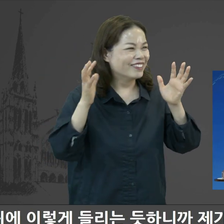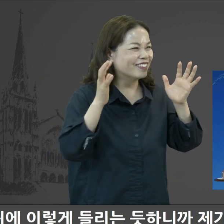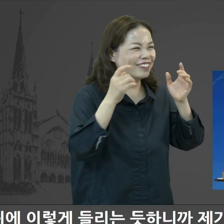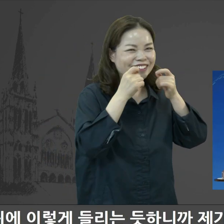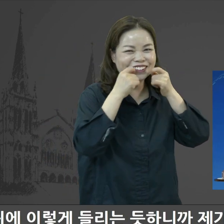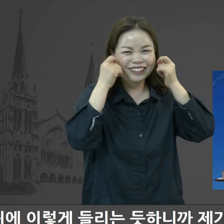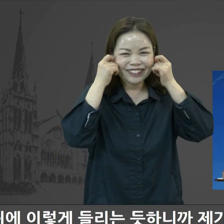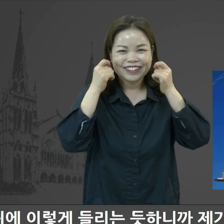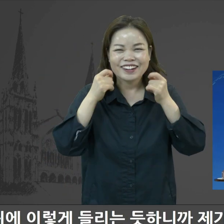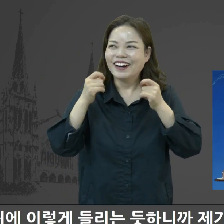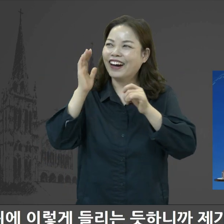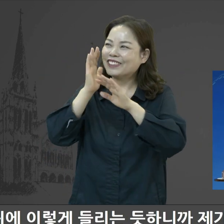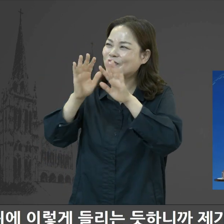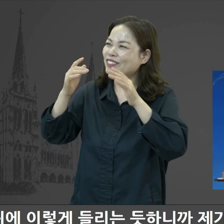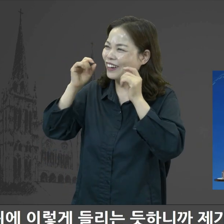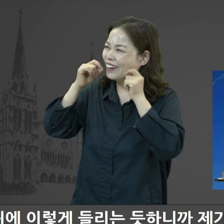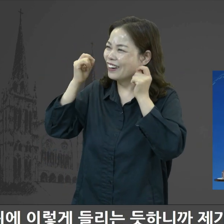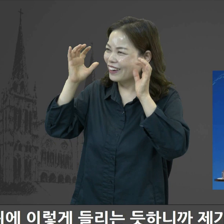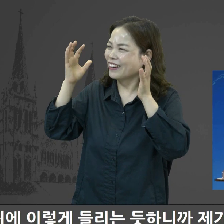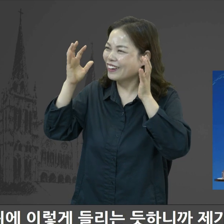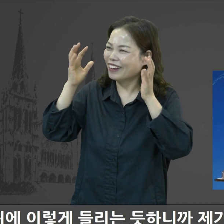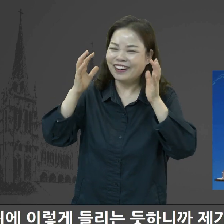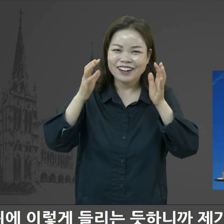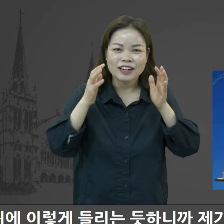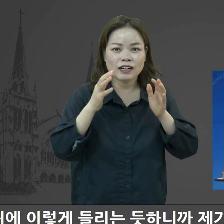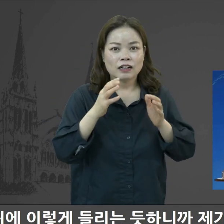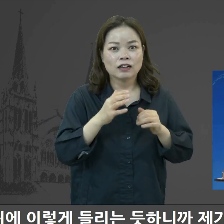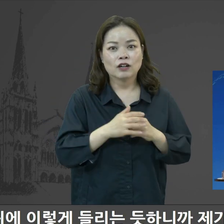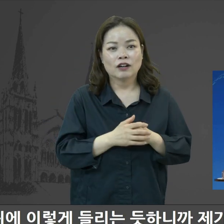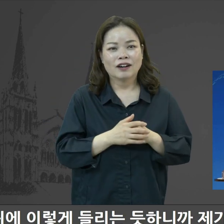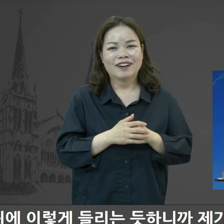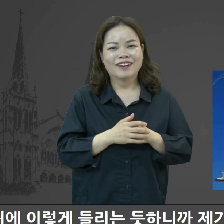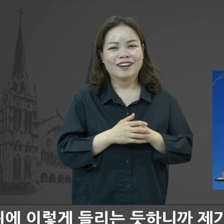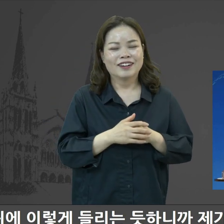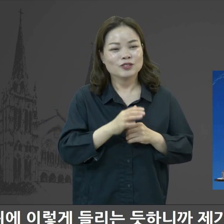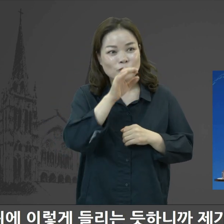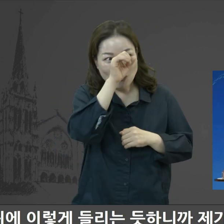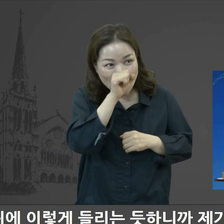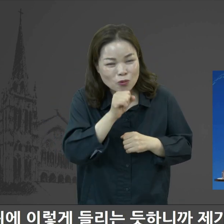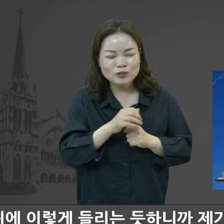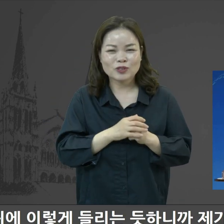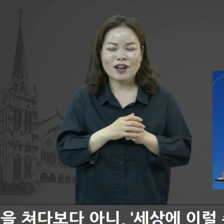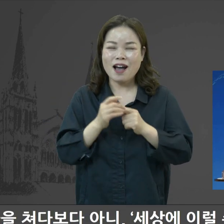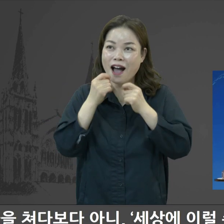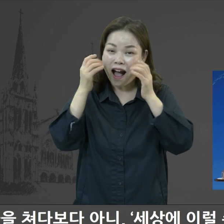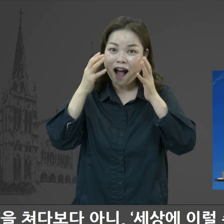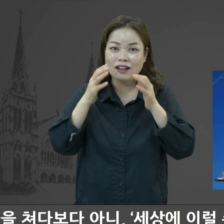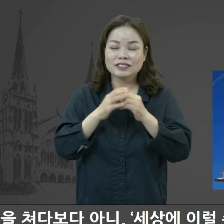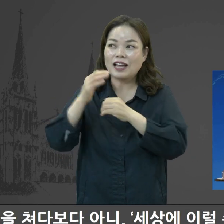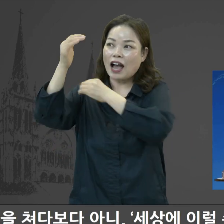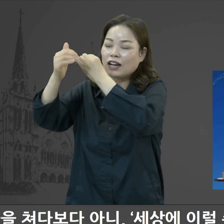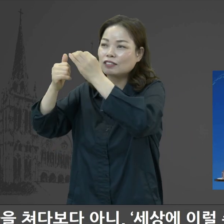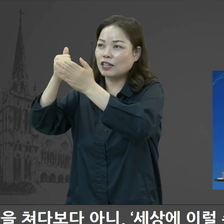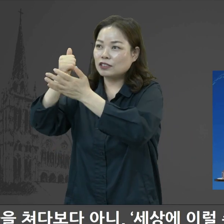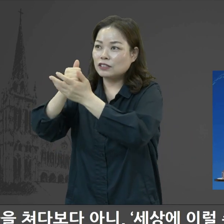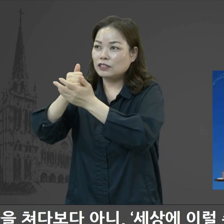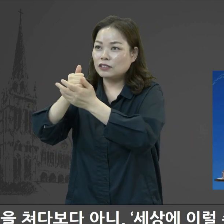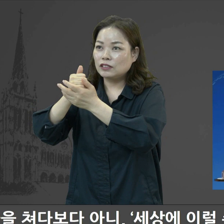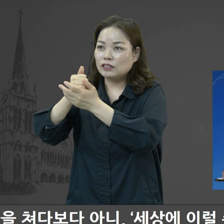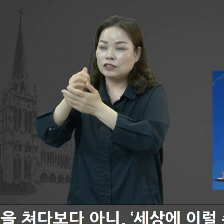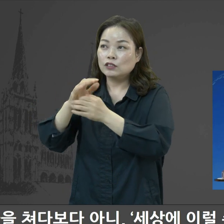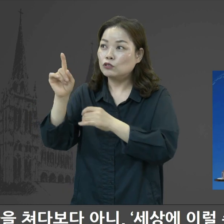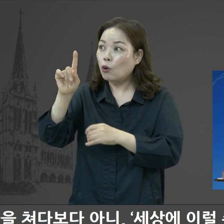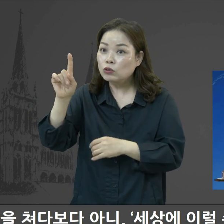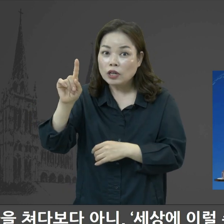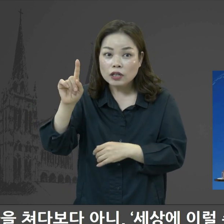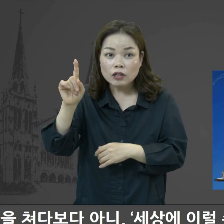그 하늘을 쳐다보다, 아니 세상에 이럴 수가, 어머 세상에 이럴 수가. 그런데요, 갑자기 하나님의 눈이 어디 있느냐고,